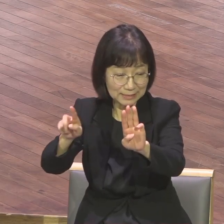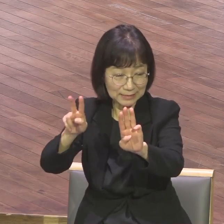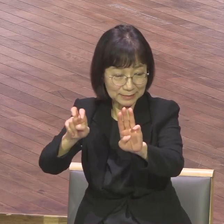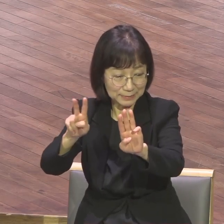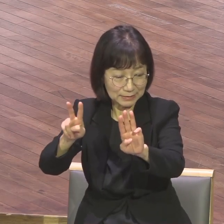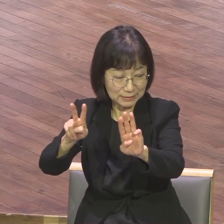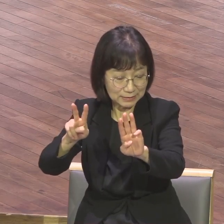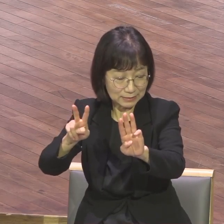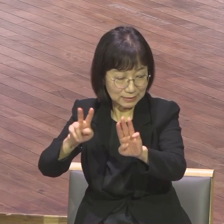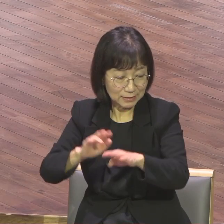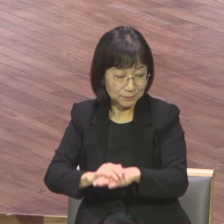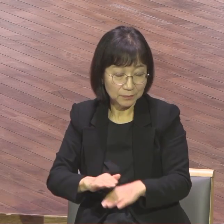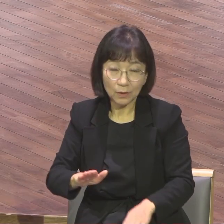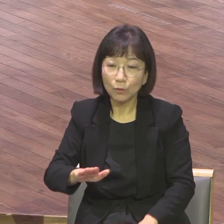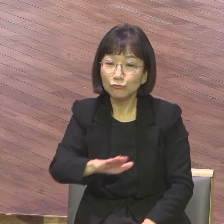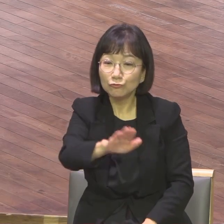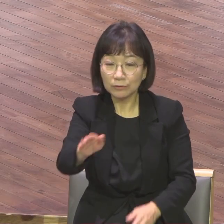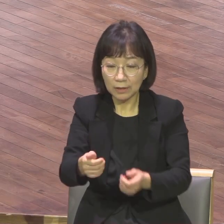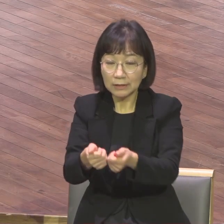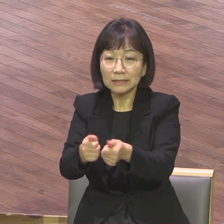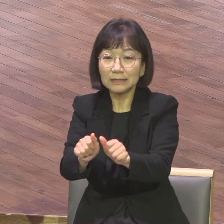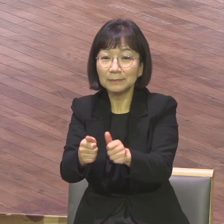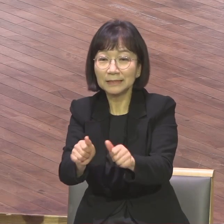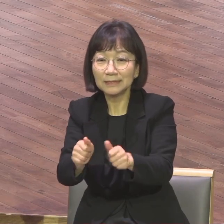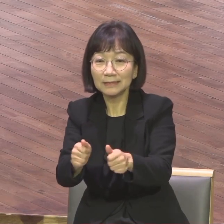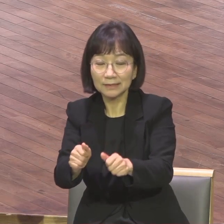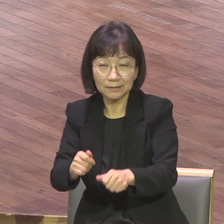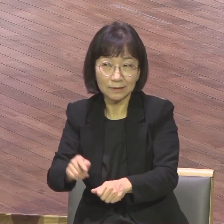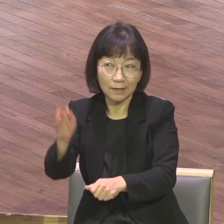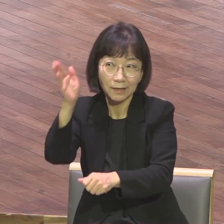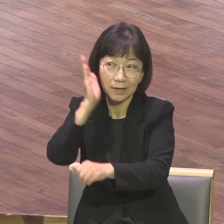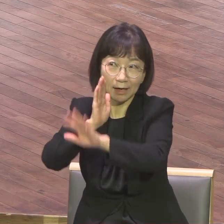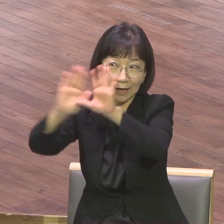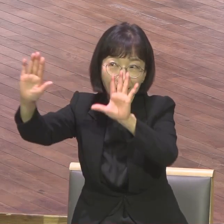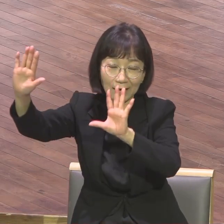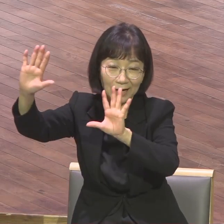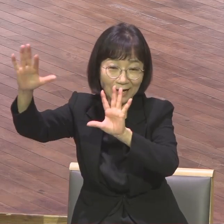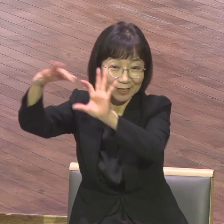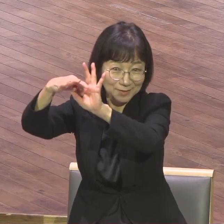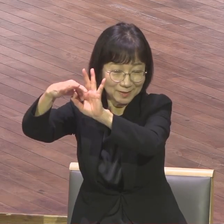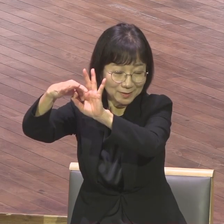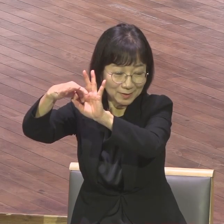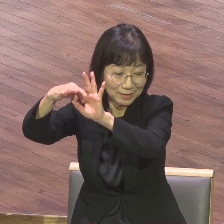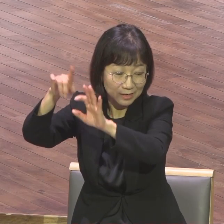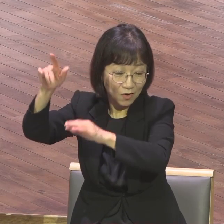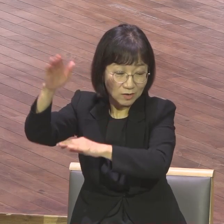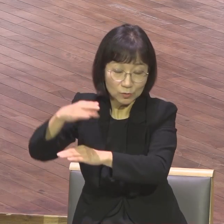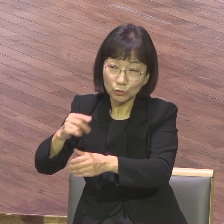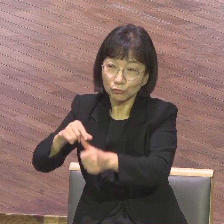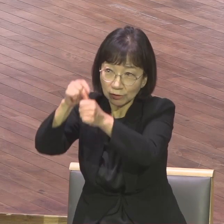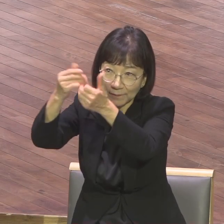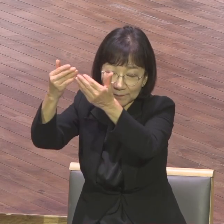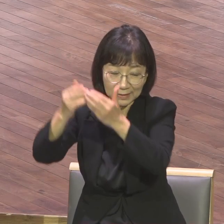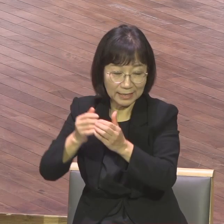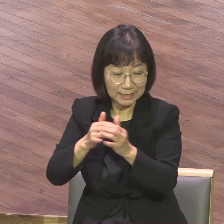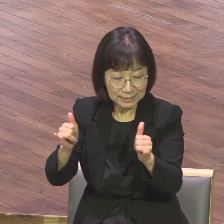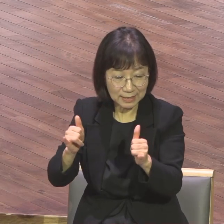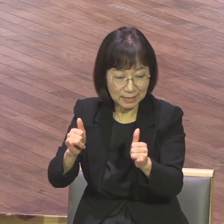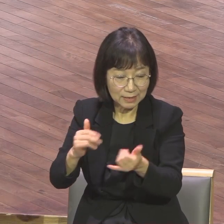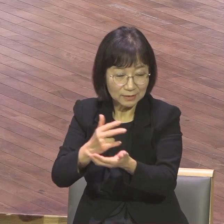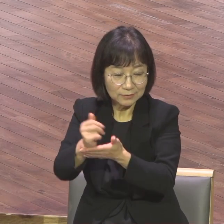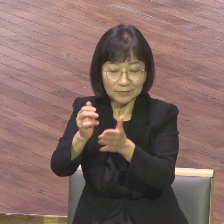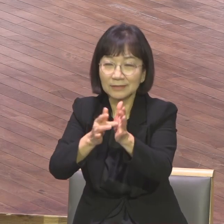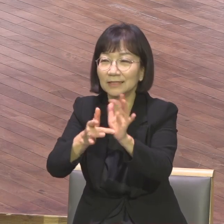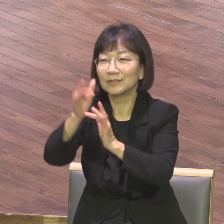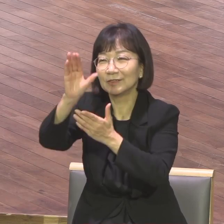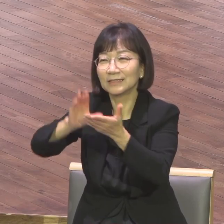이렇게 고백합니다. 우리의 시민권은 하늘에 있는지라 거기로부터 구원받은 자 곧 주